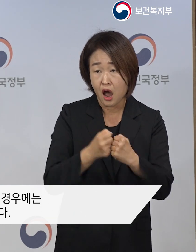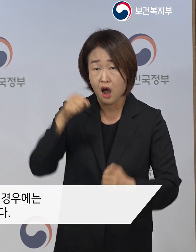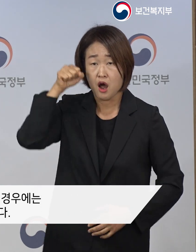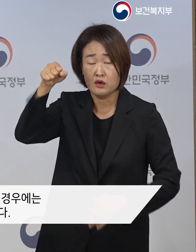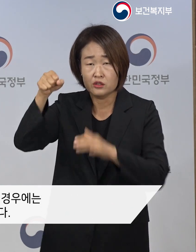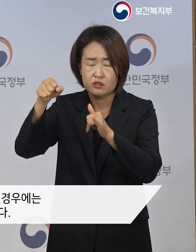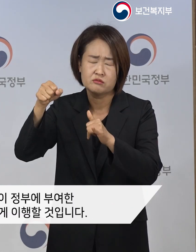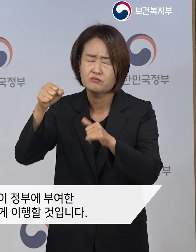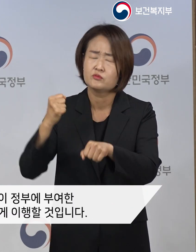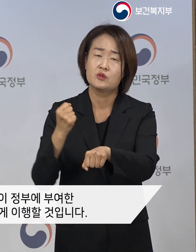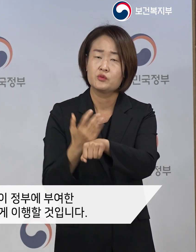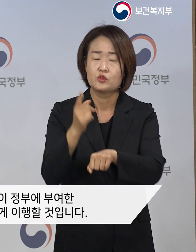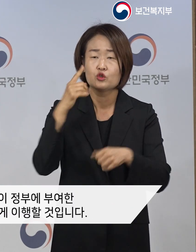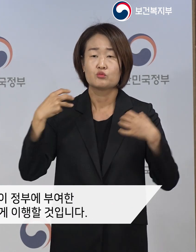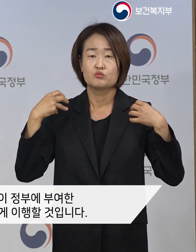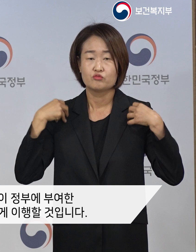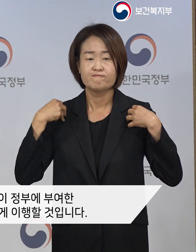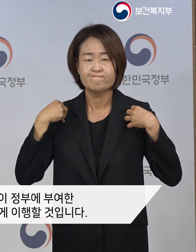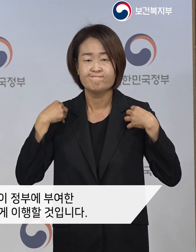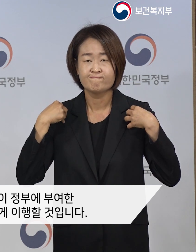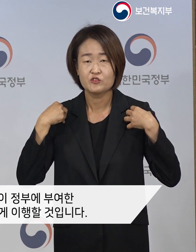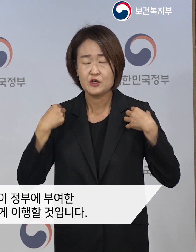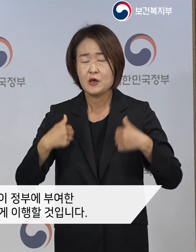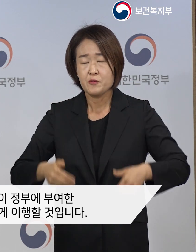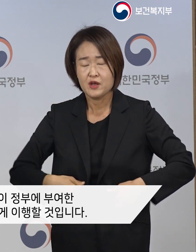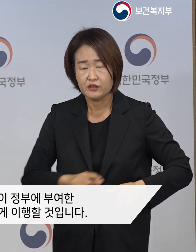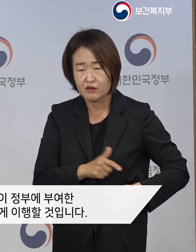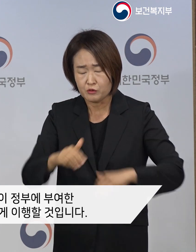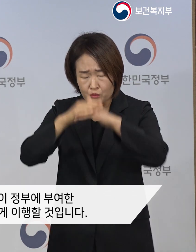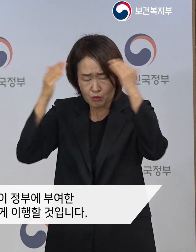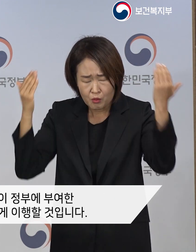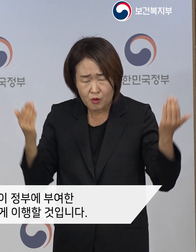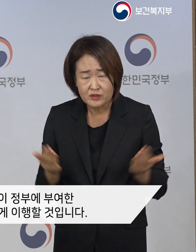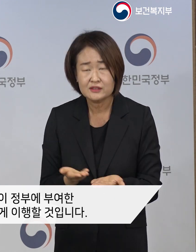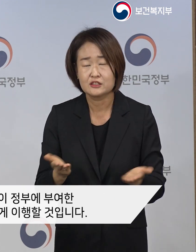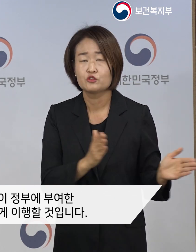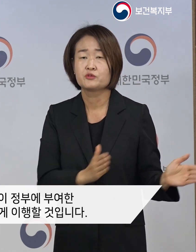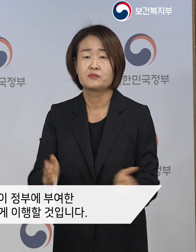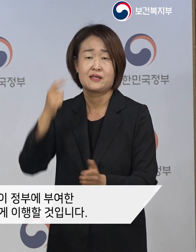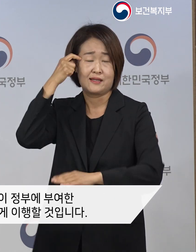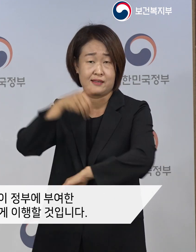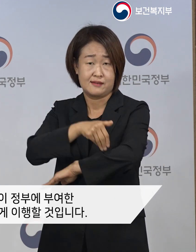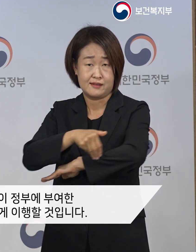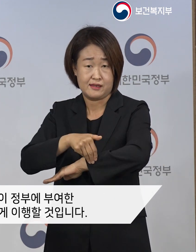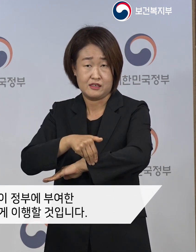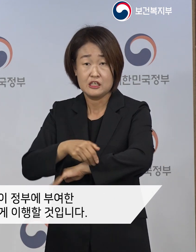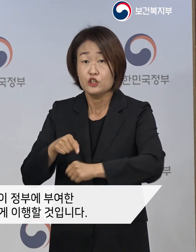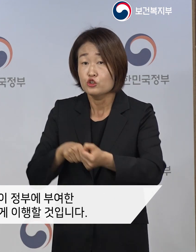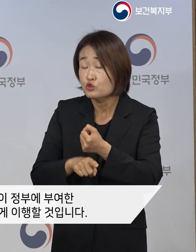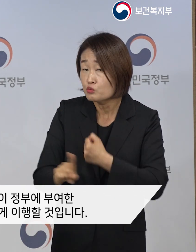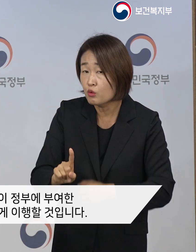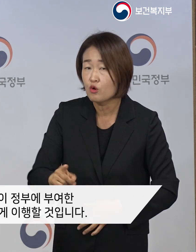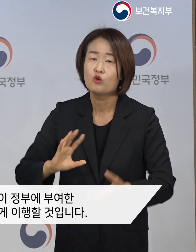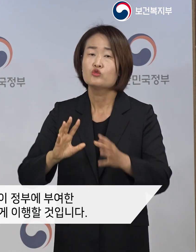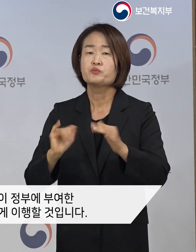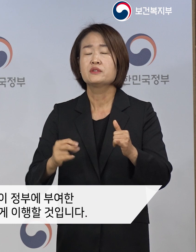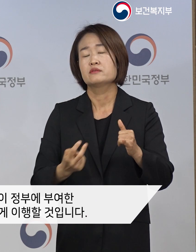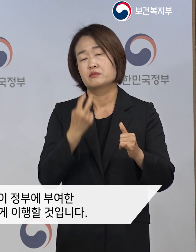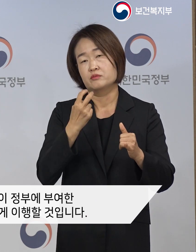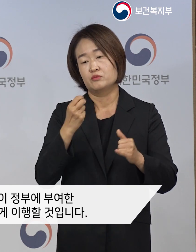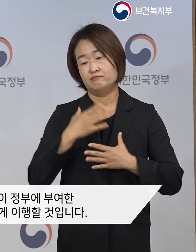것입니다. 국민의 생명과 안전을 보호하는 것은 국민이 정부에 부여한 최우선적인